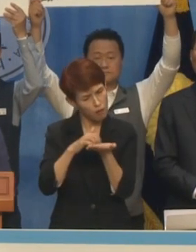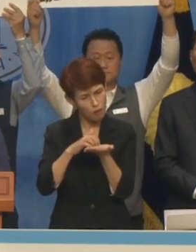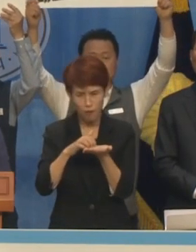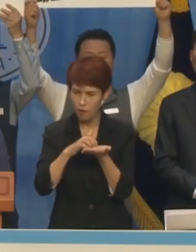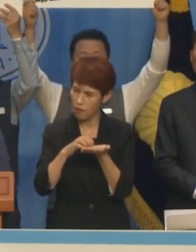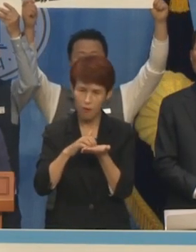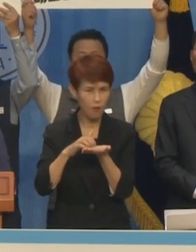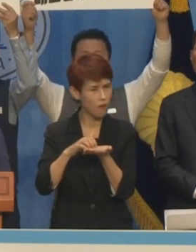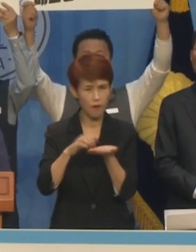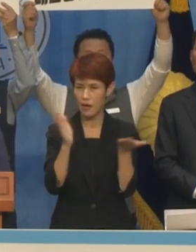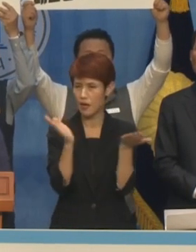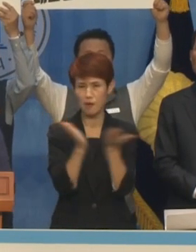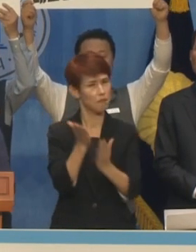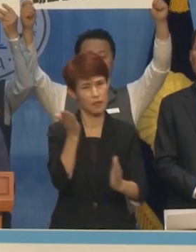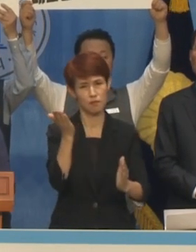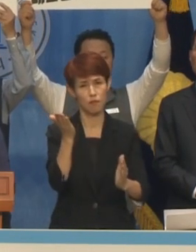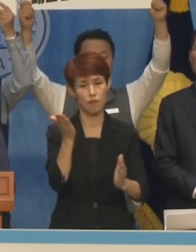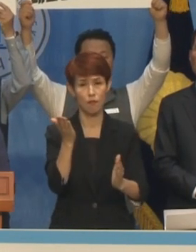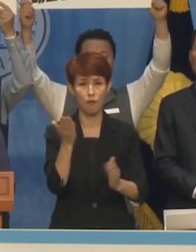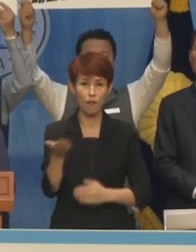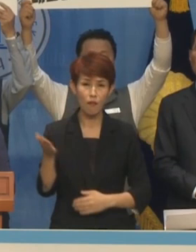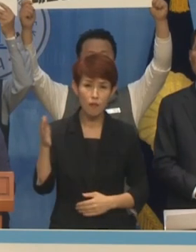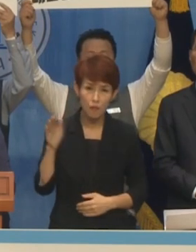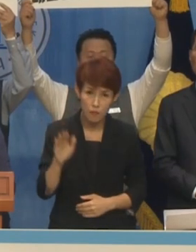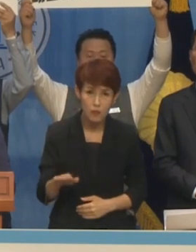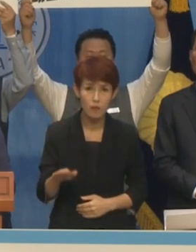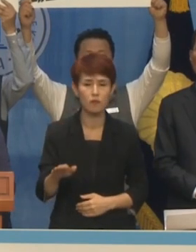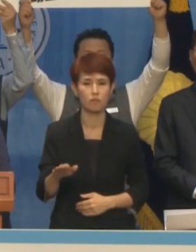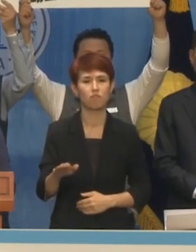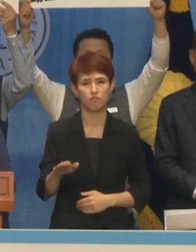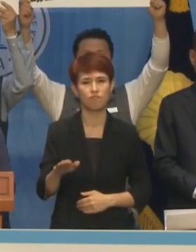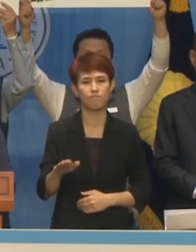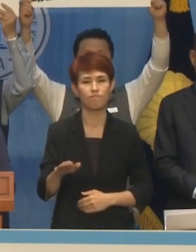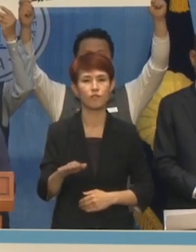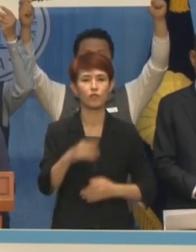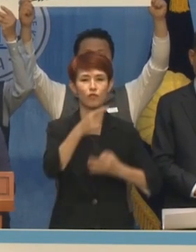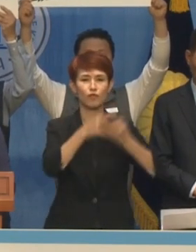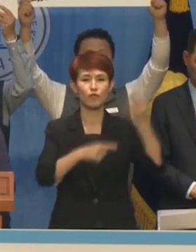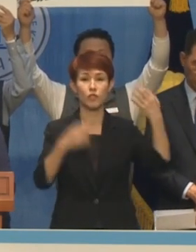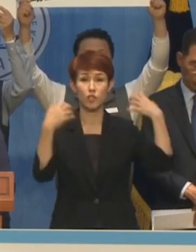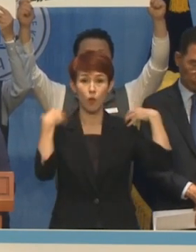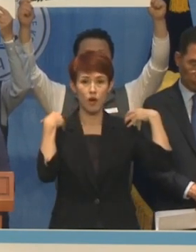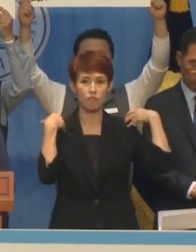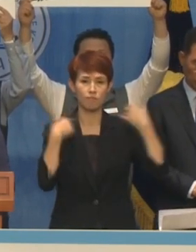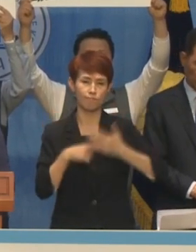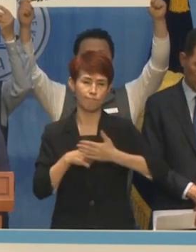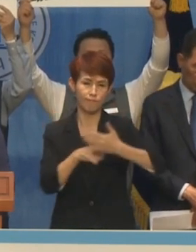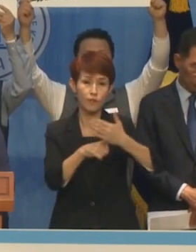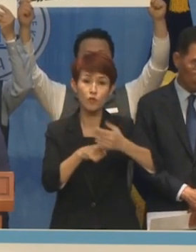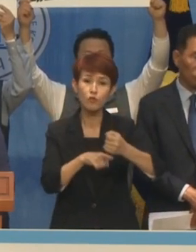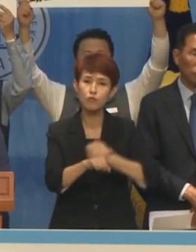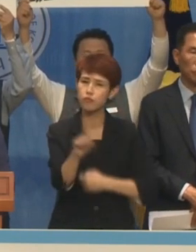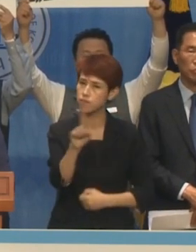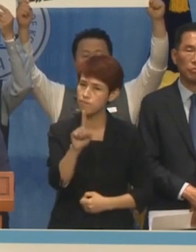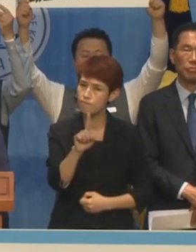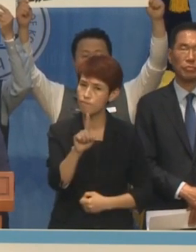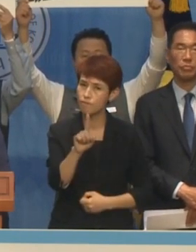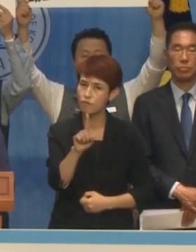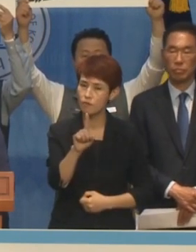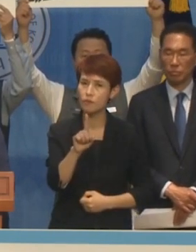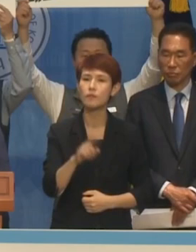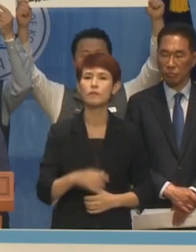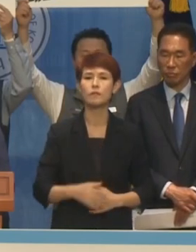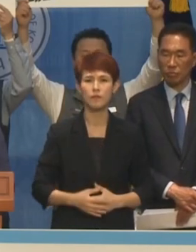두들겨봐도 맞지 않는 일임에도 불구하고 이 윤석열 정권이 하려고 하는 이유는 무엇일까요?